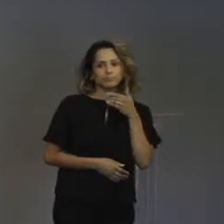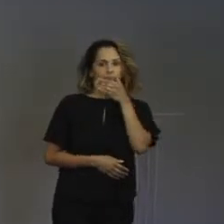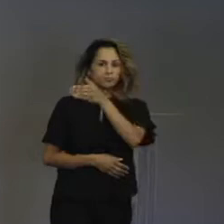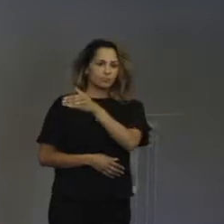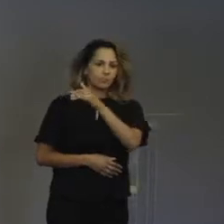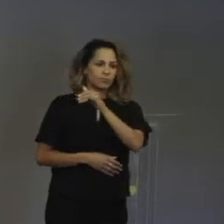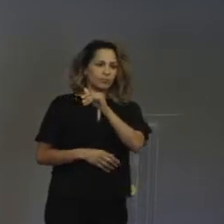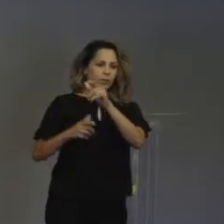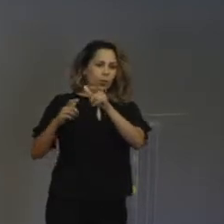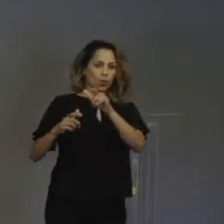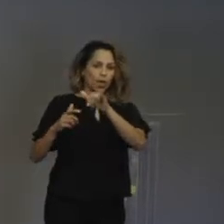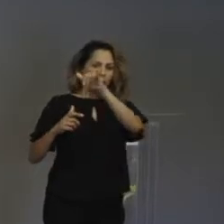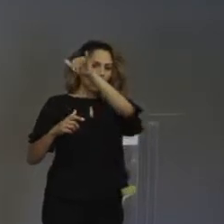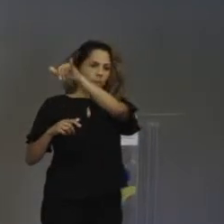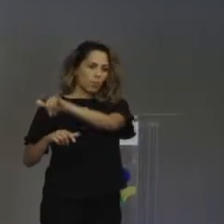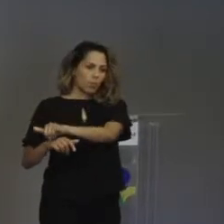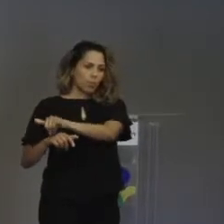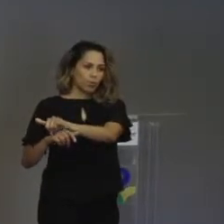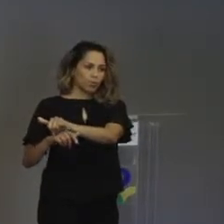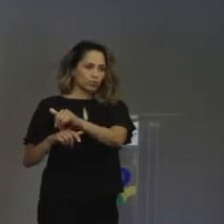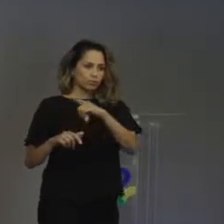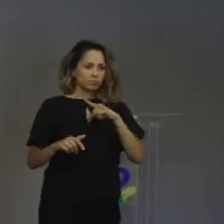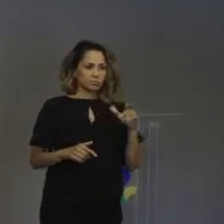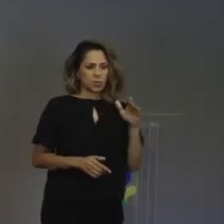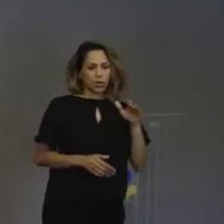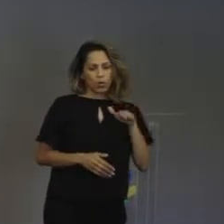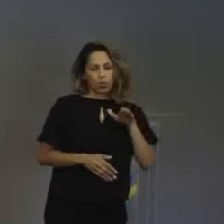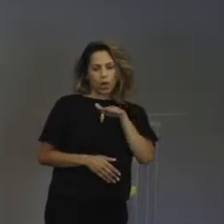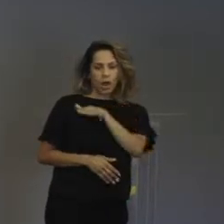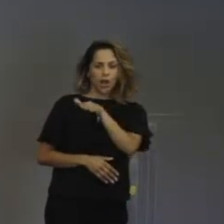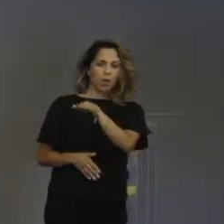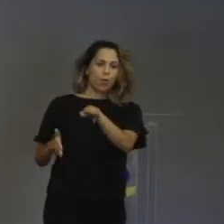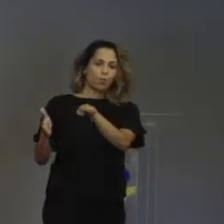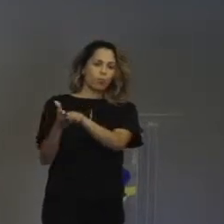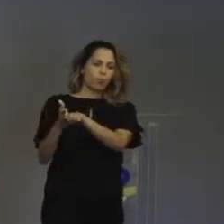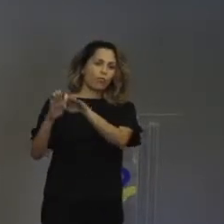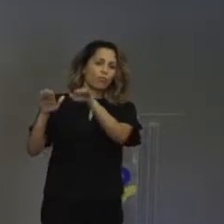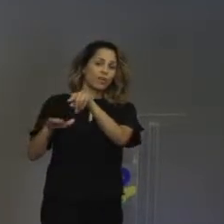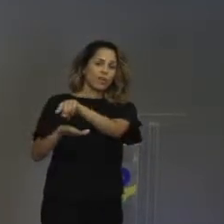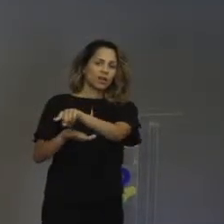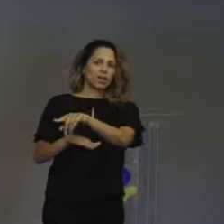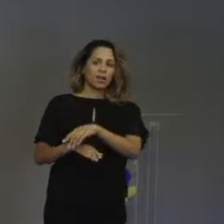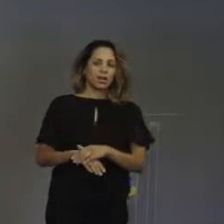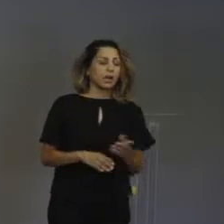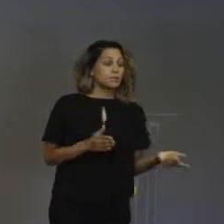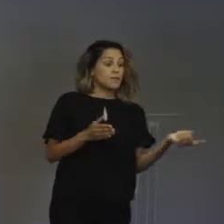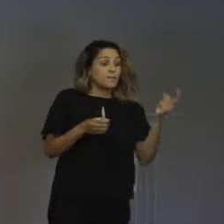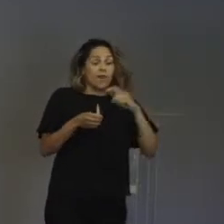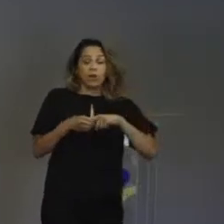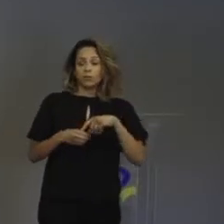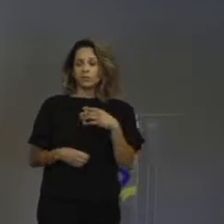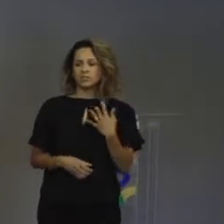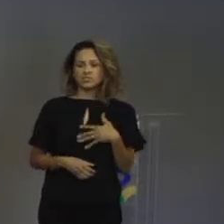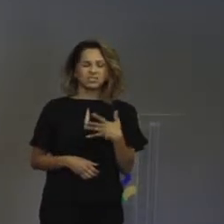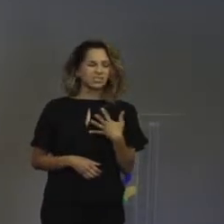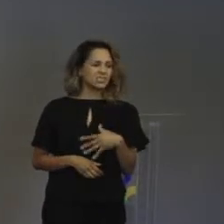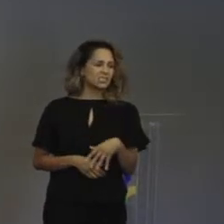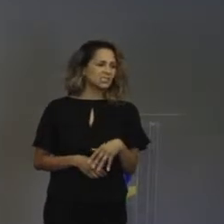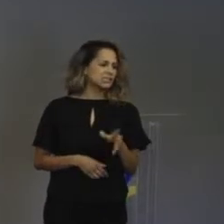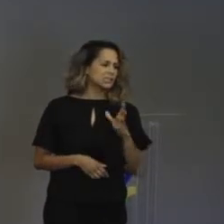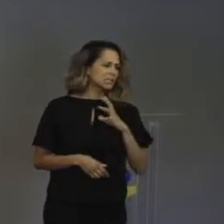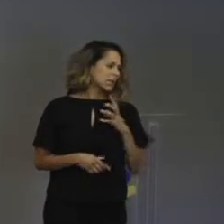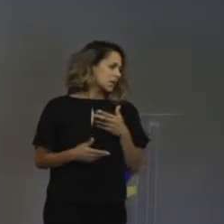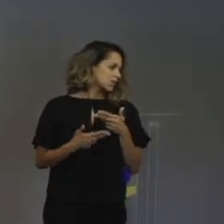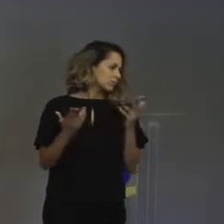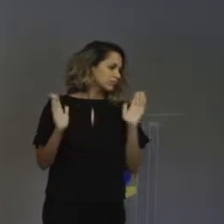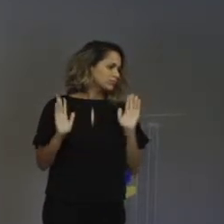estacionado e esfolado na volta, né? Então, no budget de viagem, já coloca assim, aquilo é para estacionamento do aeroporto. E o que eles fazem é